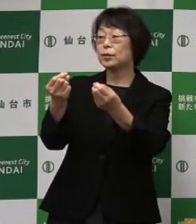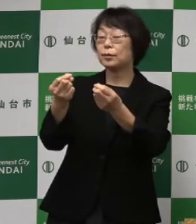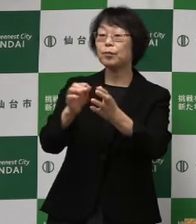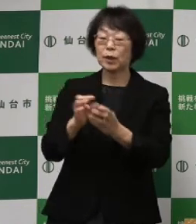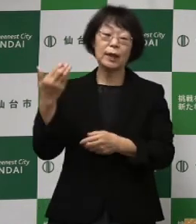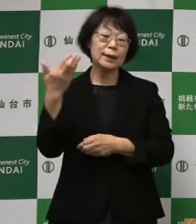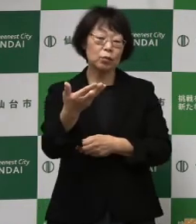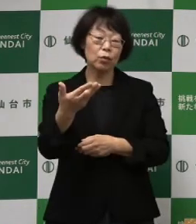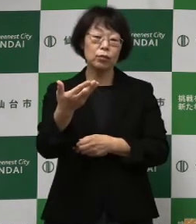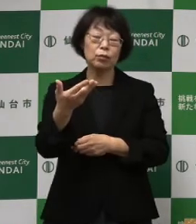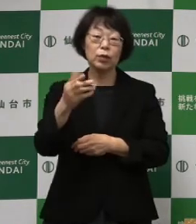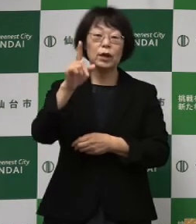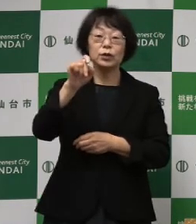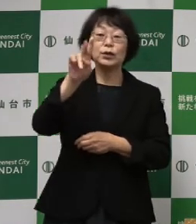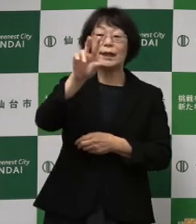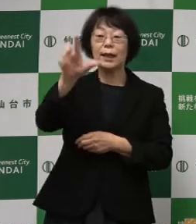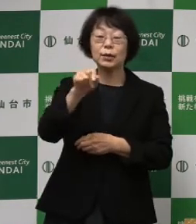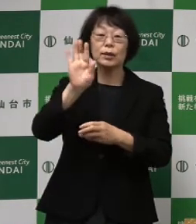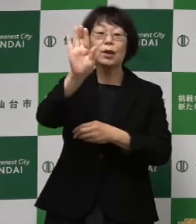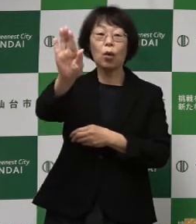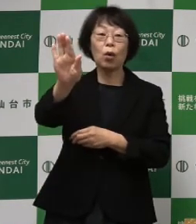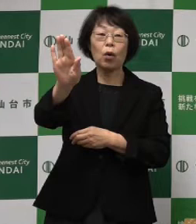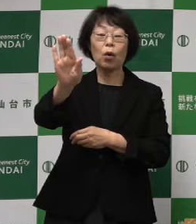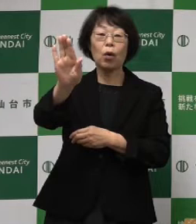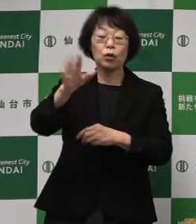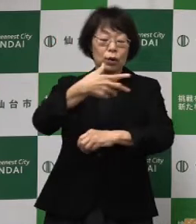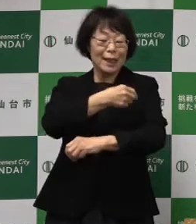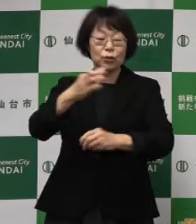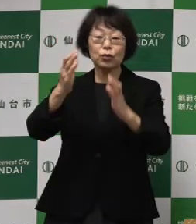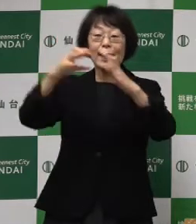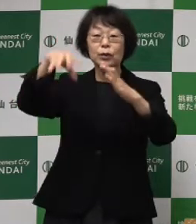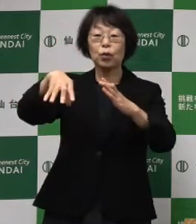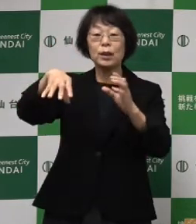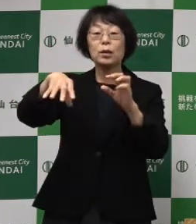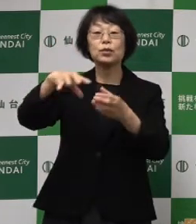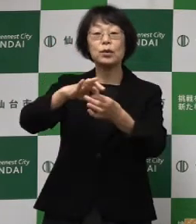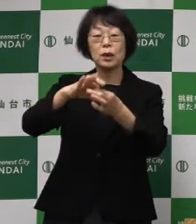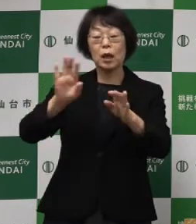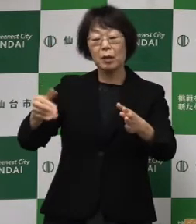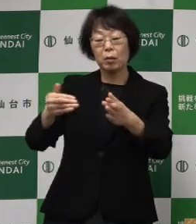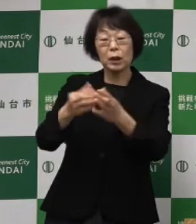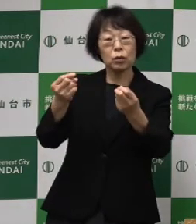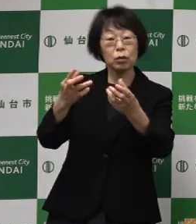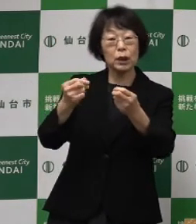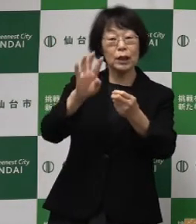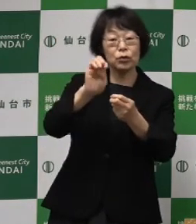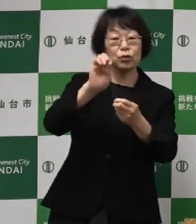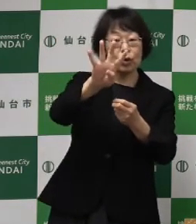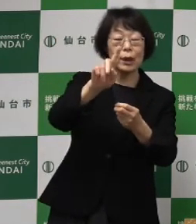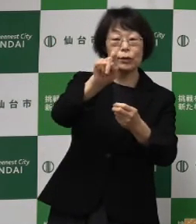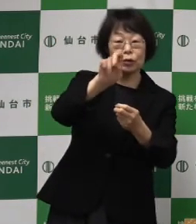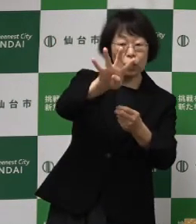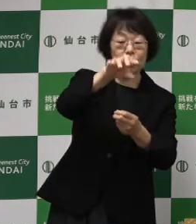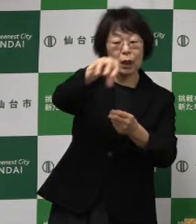以降ですね、あの集団接種会場については、これまで通り14カ所を続けてい